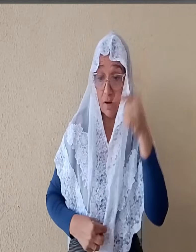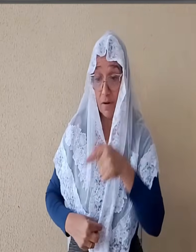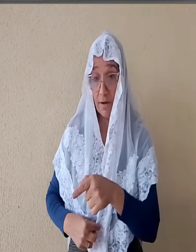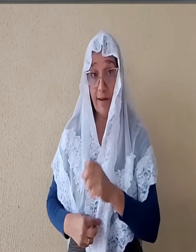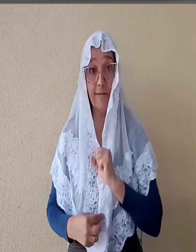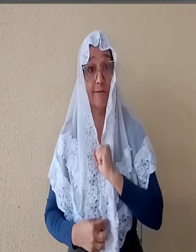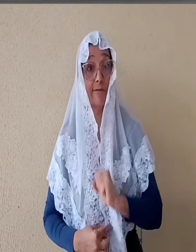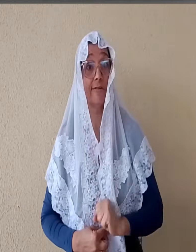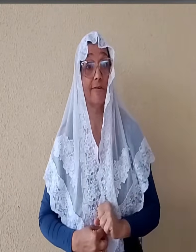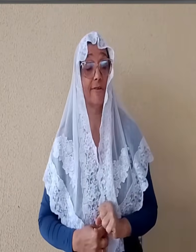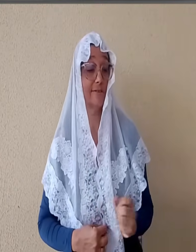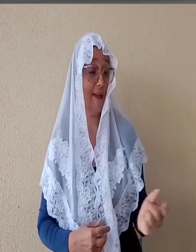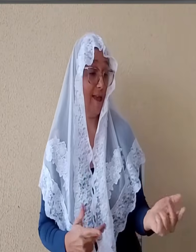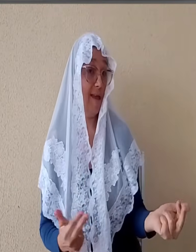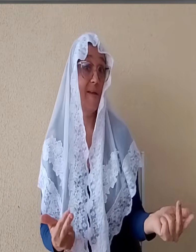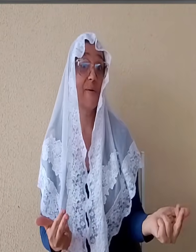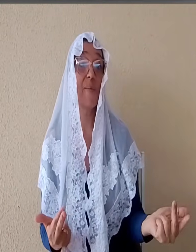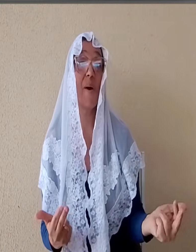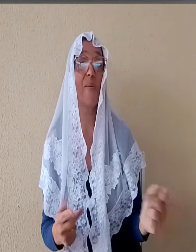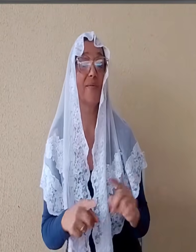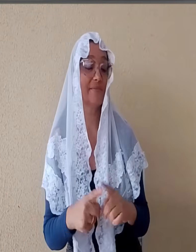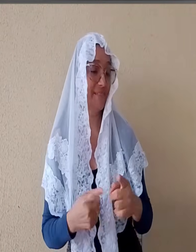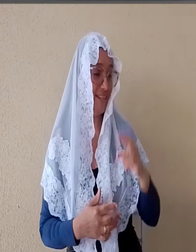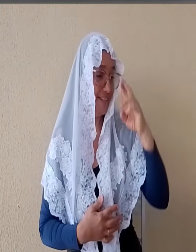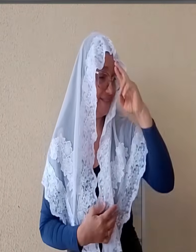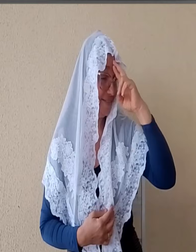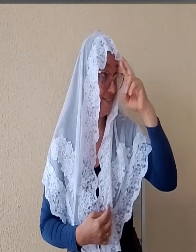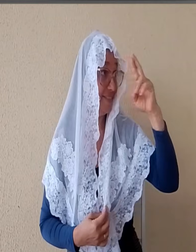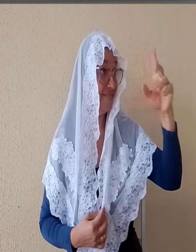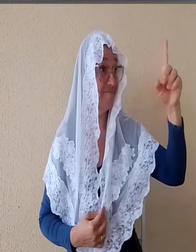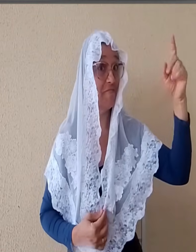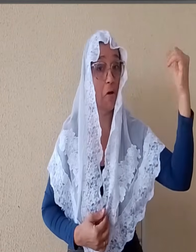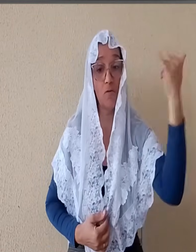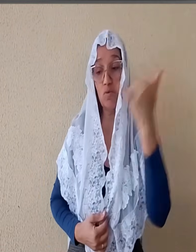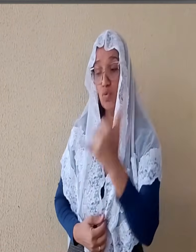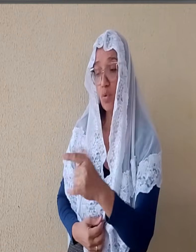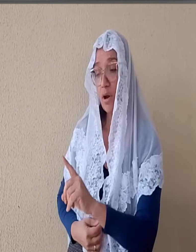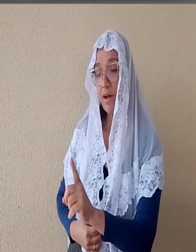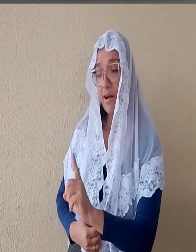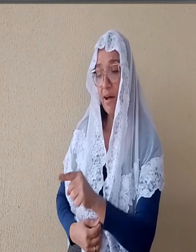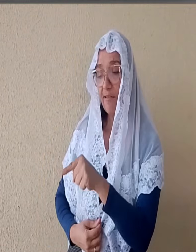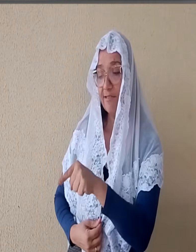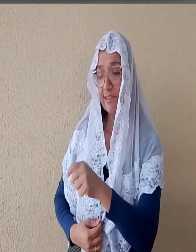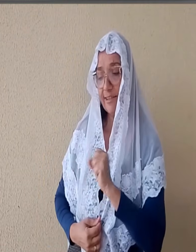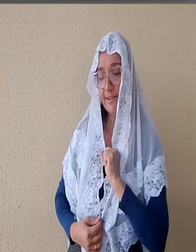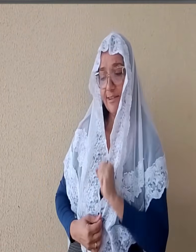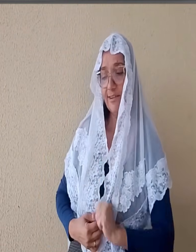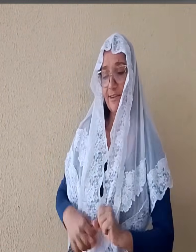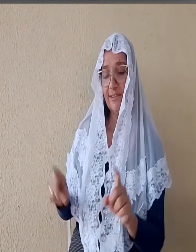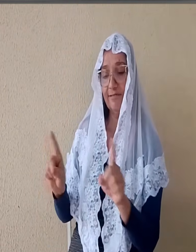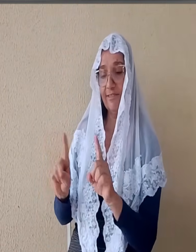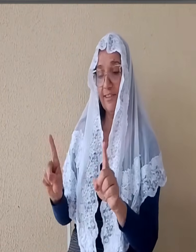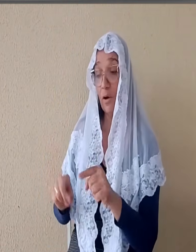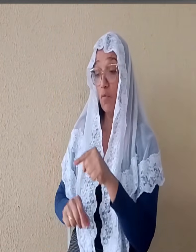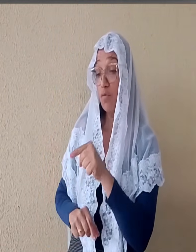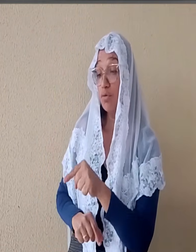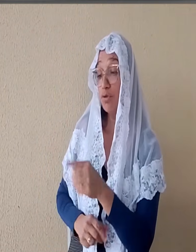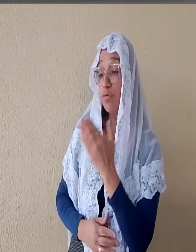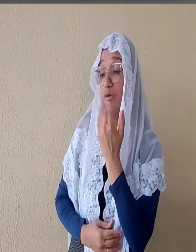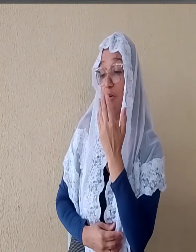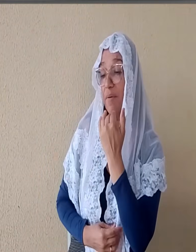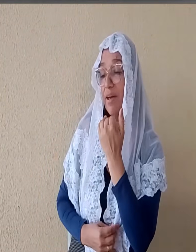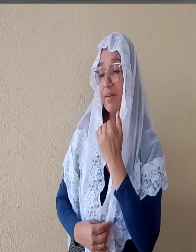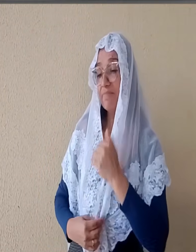mel silvestre. Ele podia reclamar com o Senhor? Podia, ele falava assim, ô Senhor, eu sou da linhagem do sacerdócio,